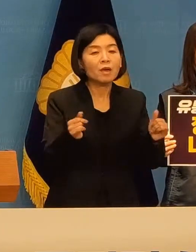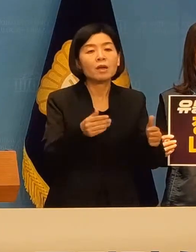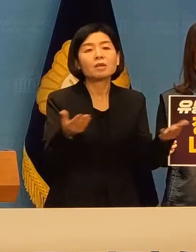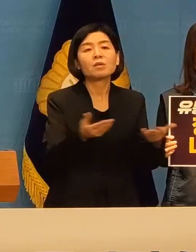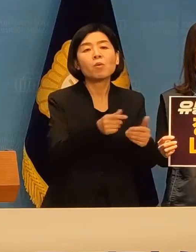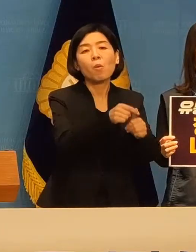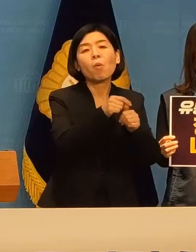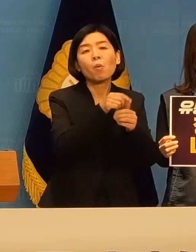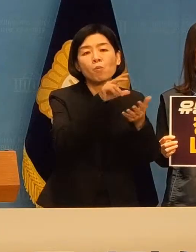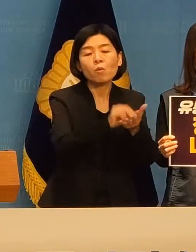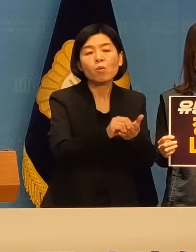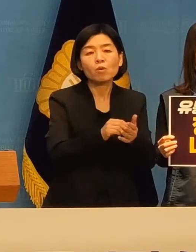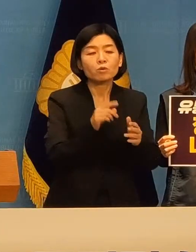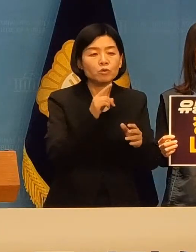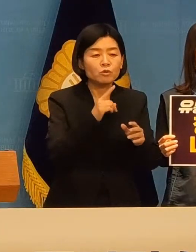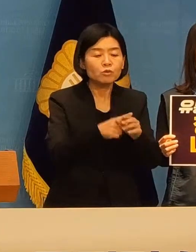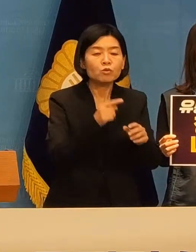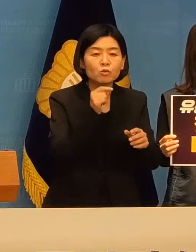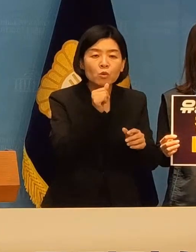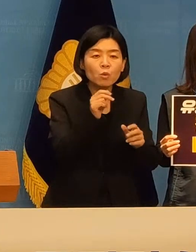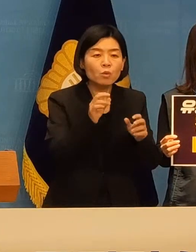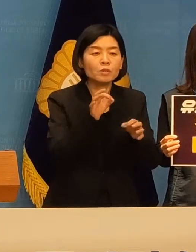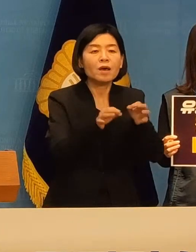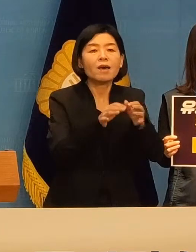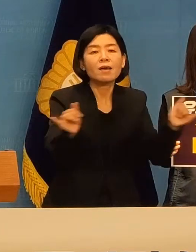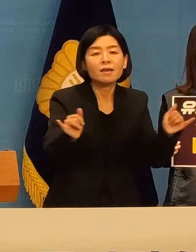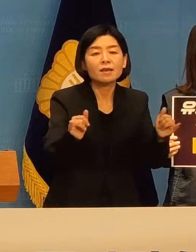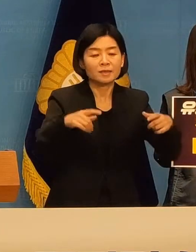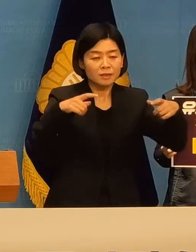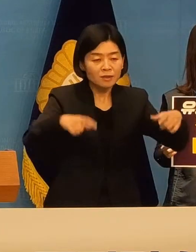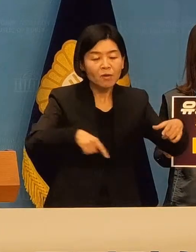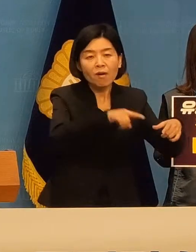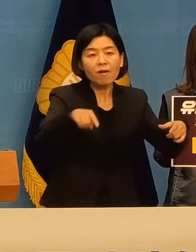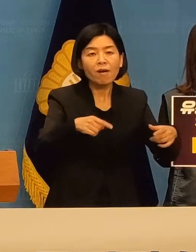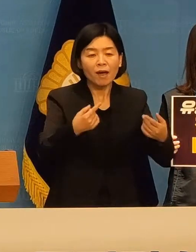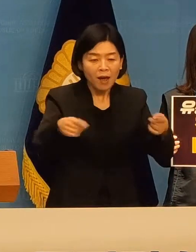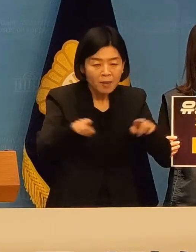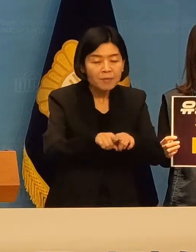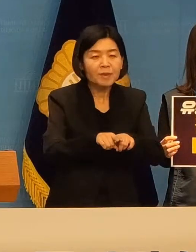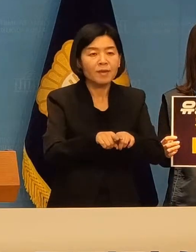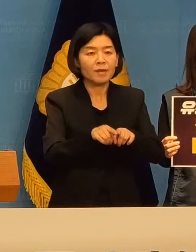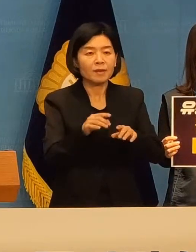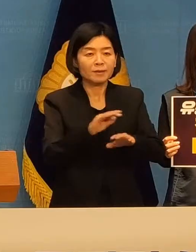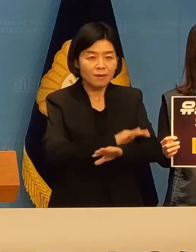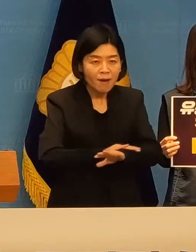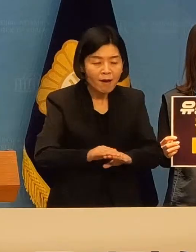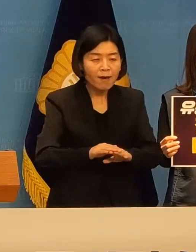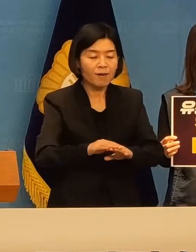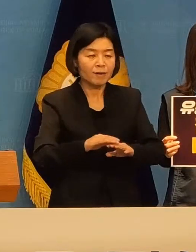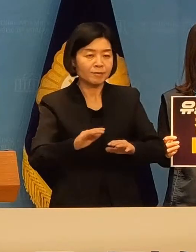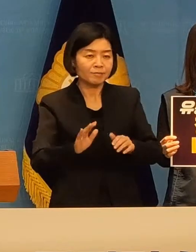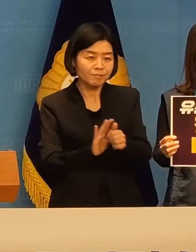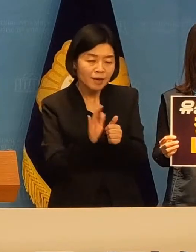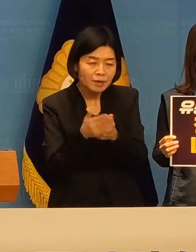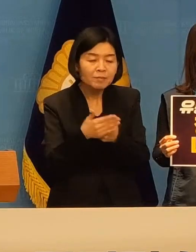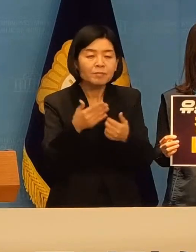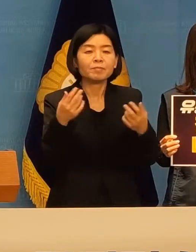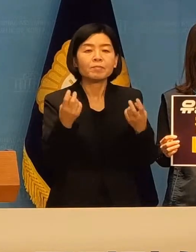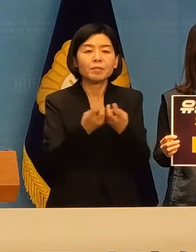문제, 중소상인, 지역사회와 상생을 목표로 하는 정책을 정부가 세워야